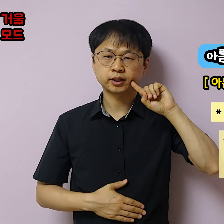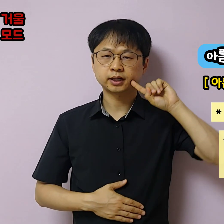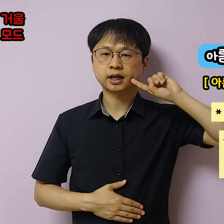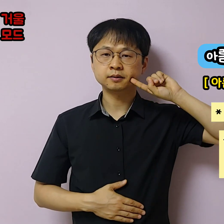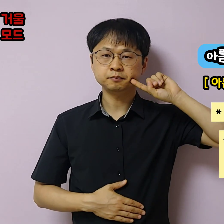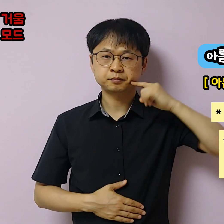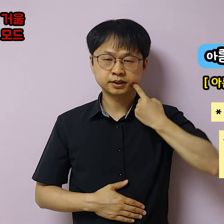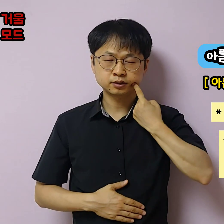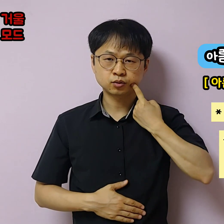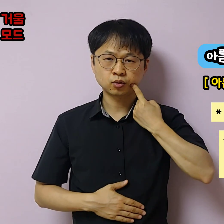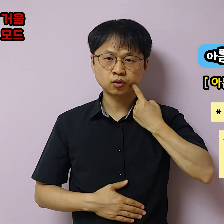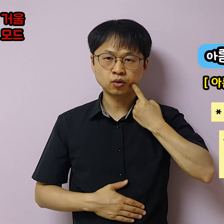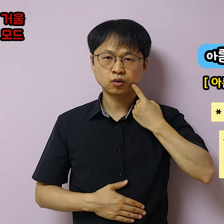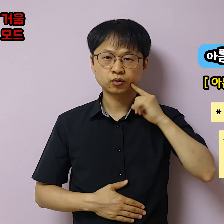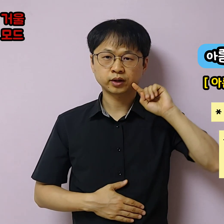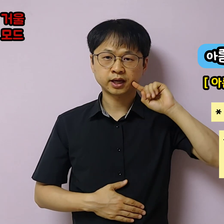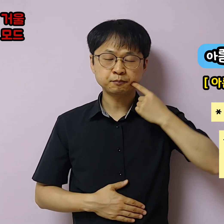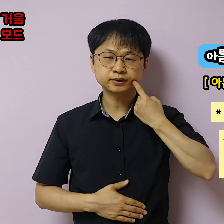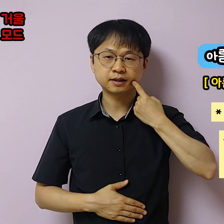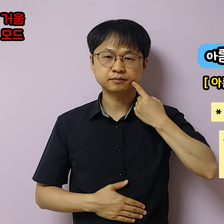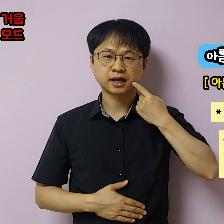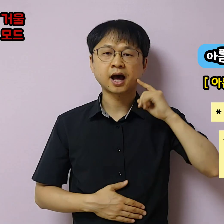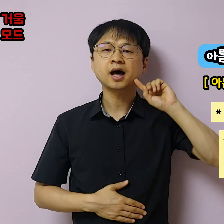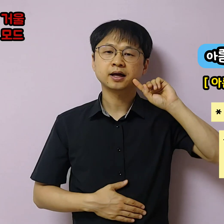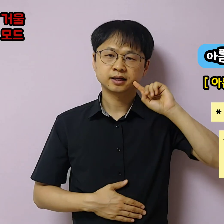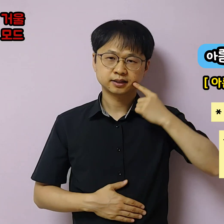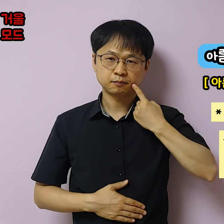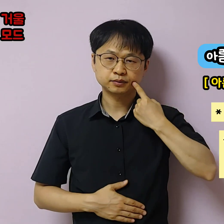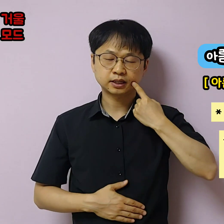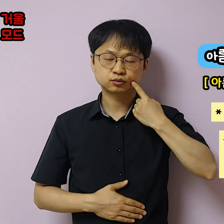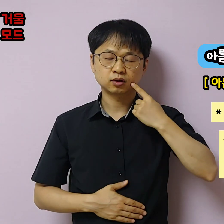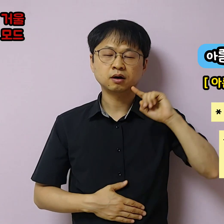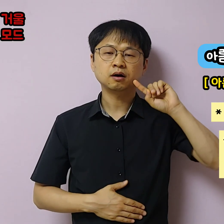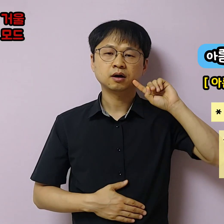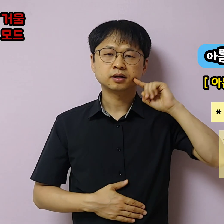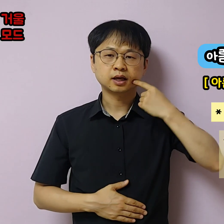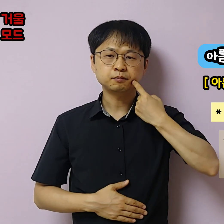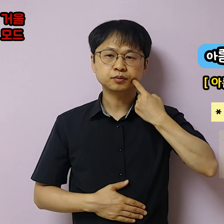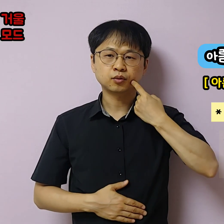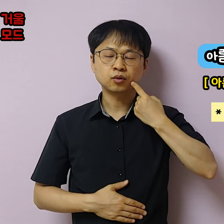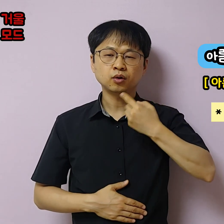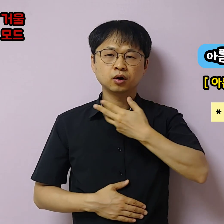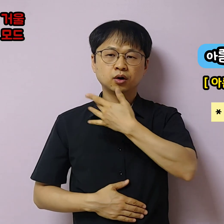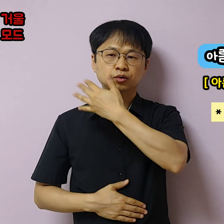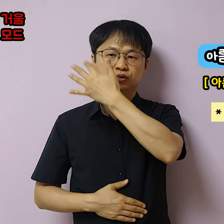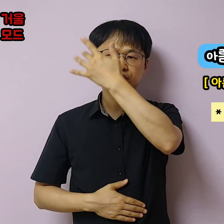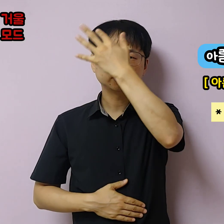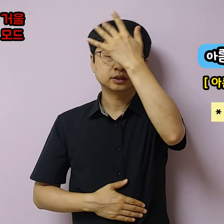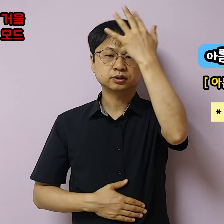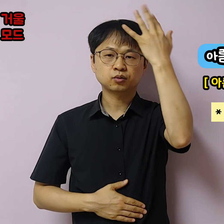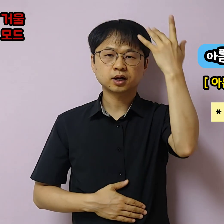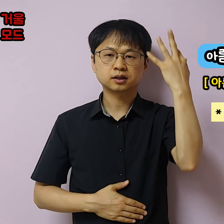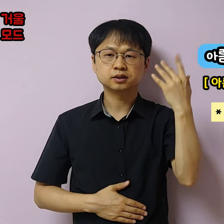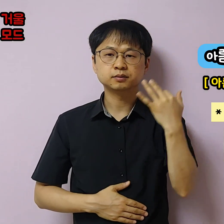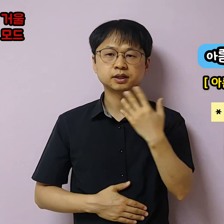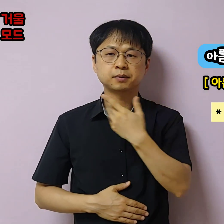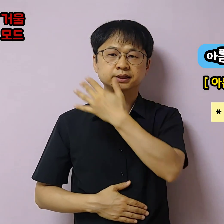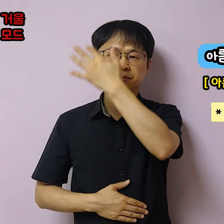댄 다음 비틀고 요게 예쁘다입니다. 예쁘다 수어 예쁘고 얼굴 주위를 손가락 흔들면서